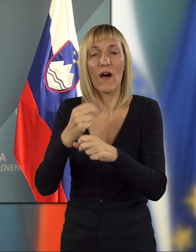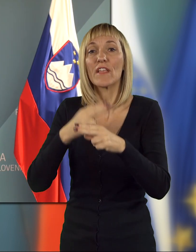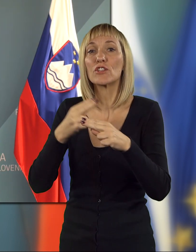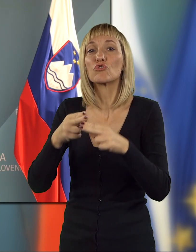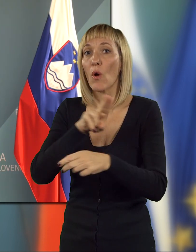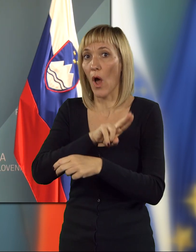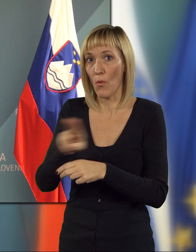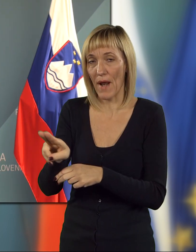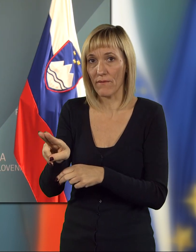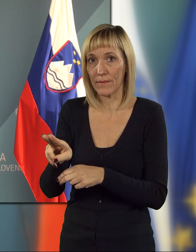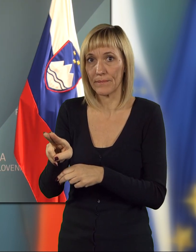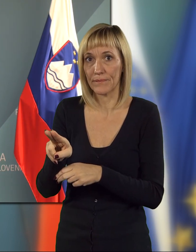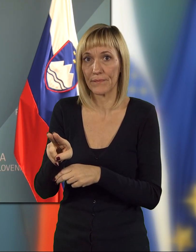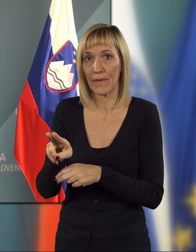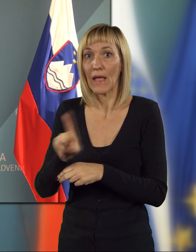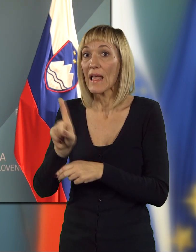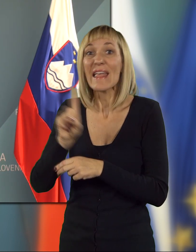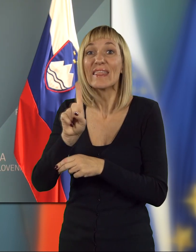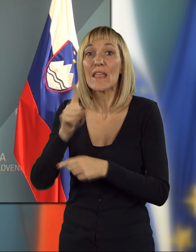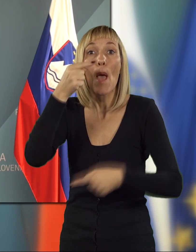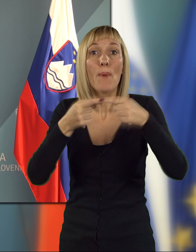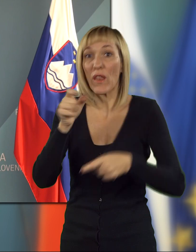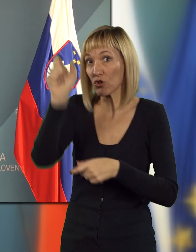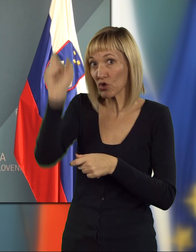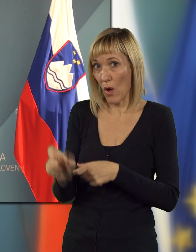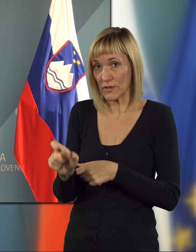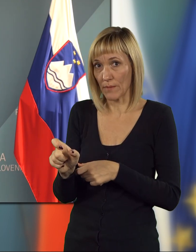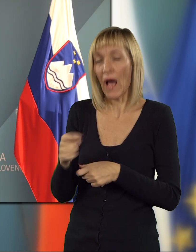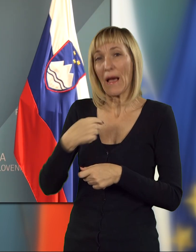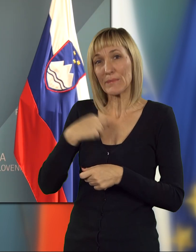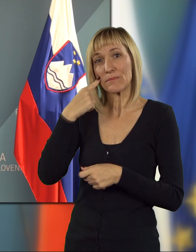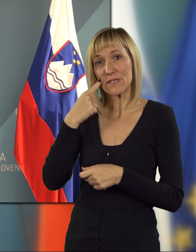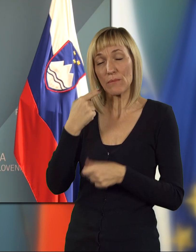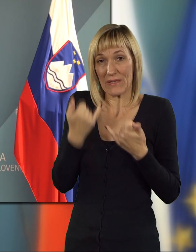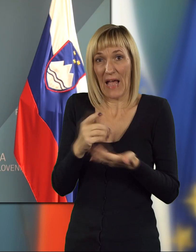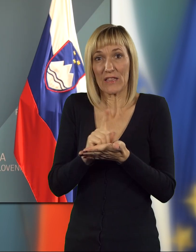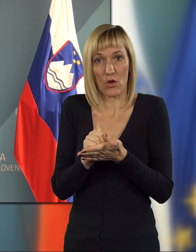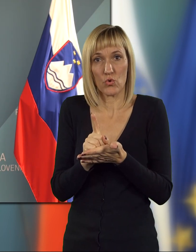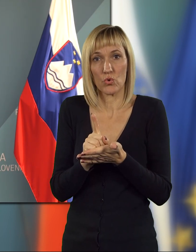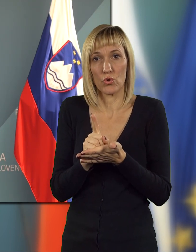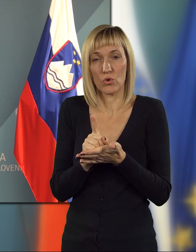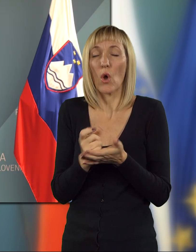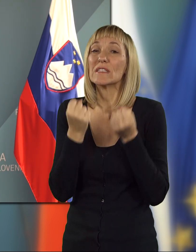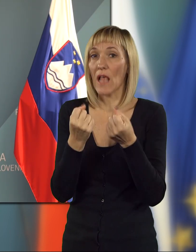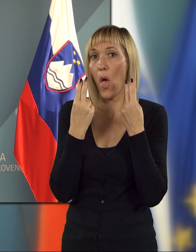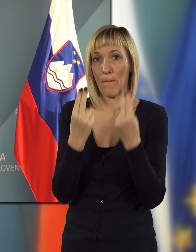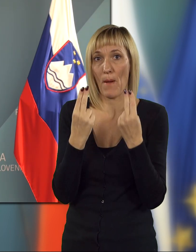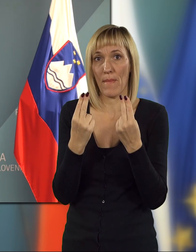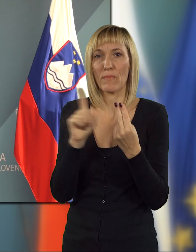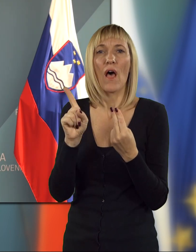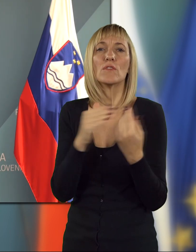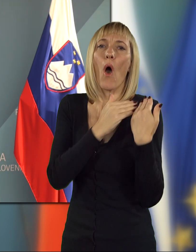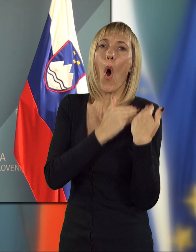delovanja v državni upravi, ni politična osebnost, kar se nam je zdelo v tem trenutku seveda tudi